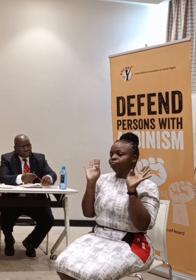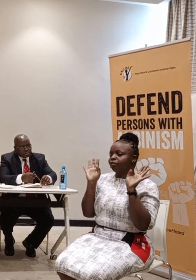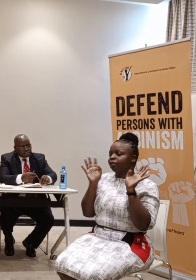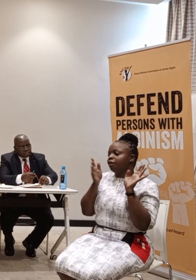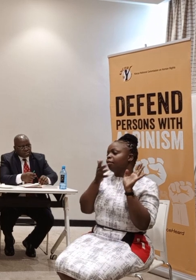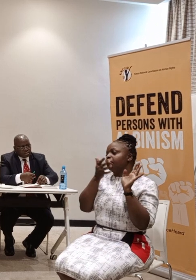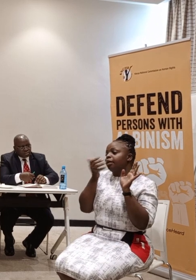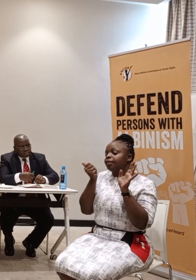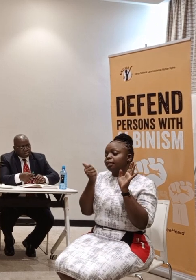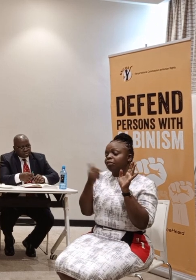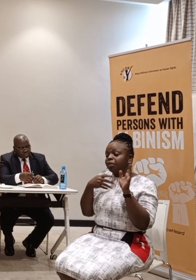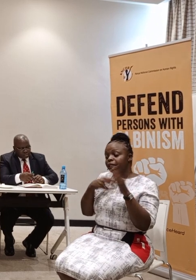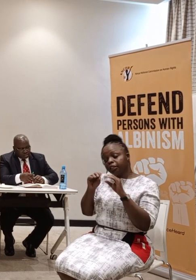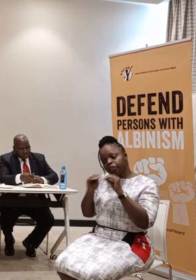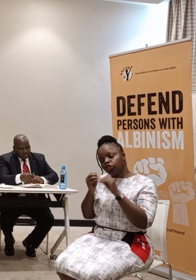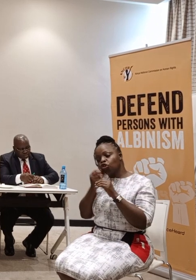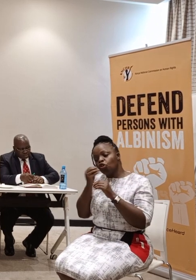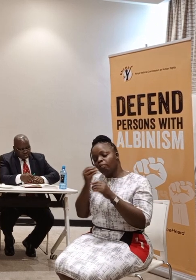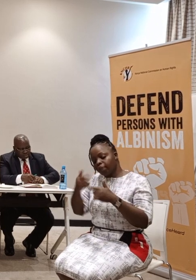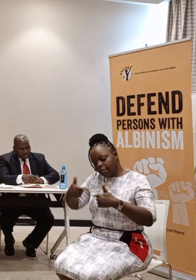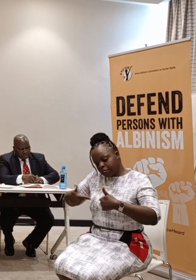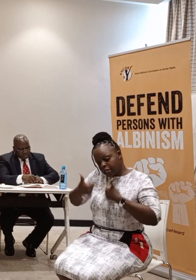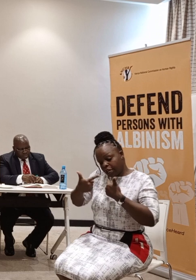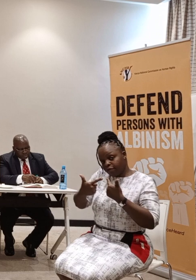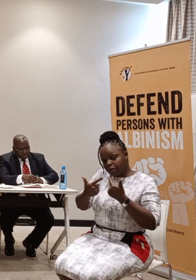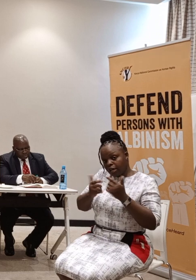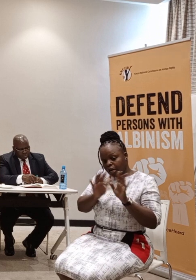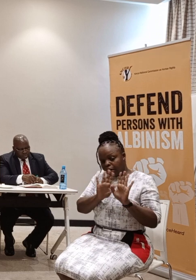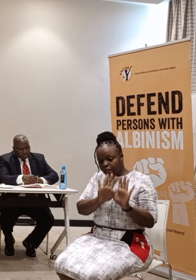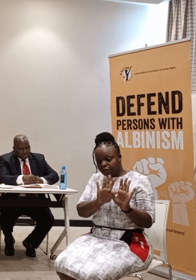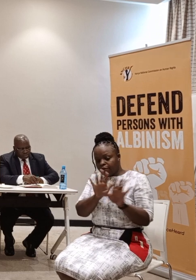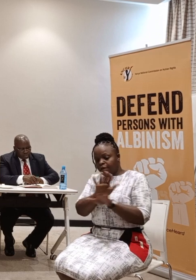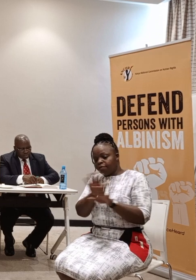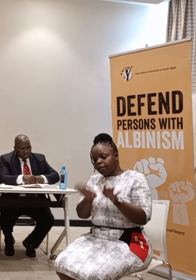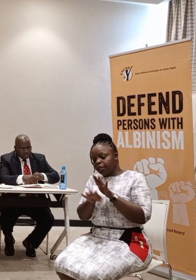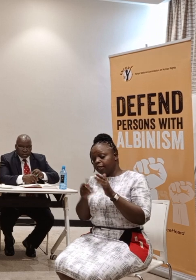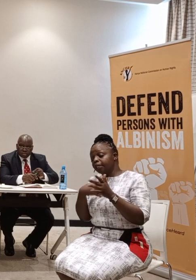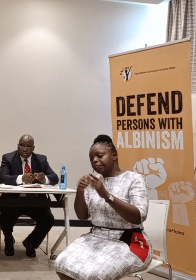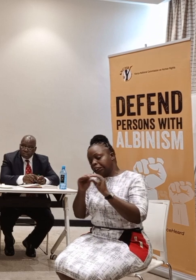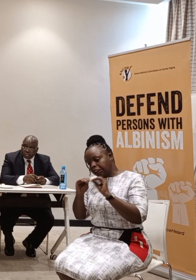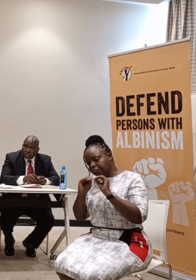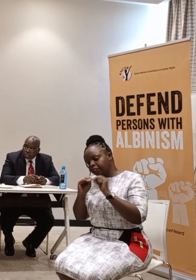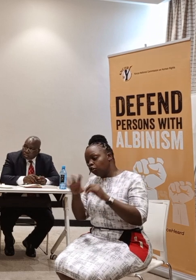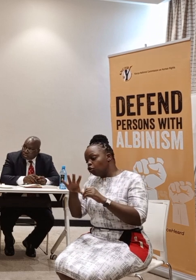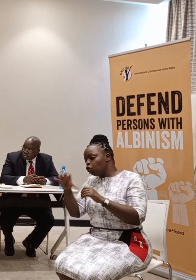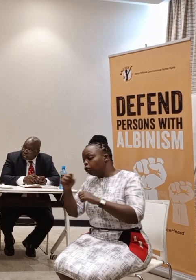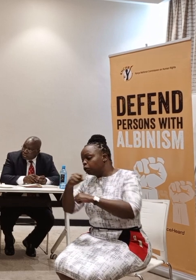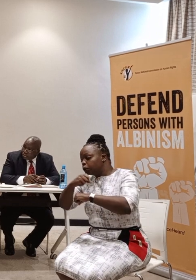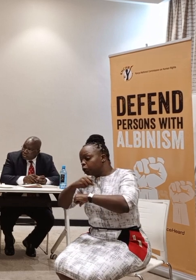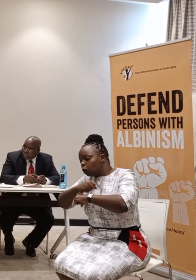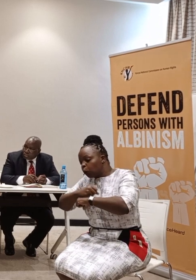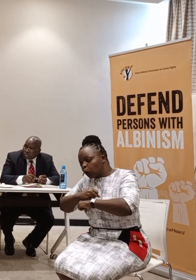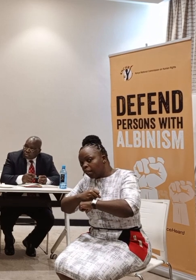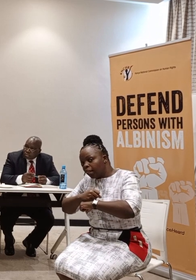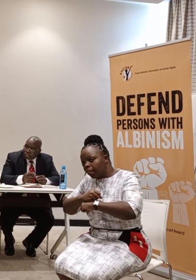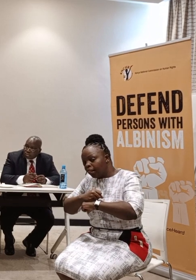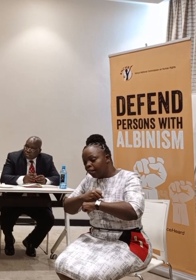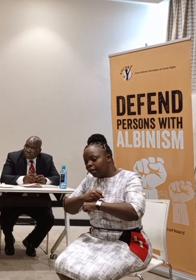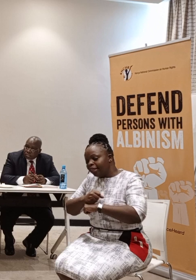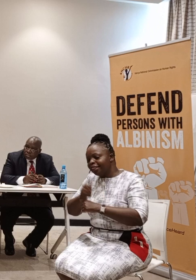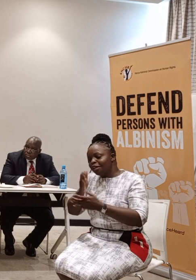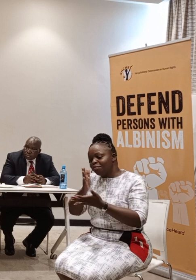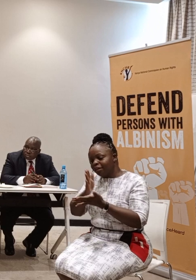nyumbani mimi mwenyewe. Niache tu shughuli nafanya nilikuwa nikifunza. You go to this school, what they believe more in